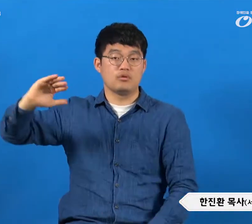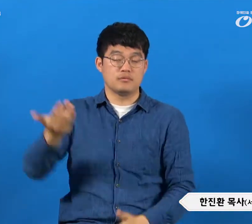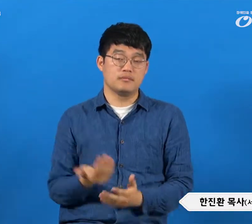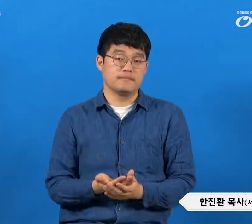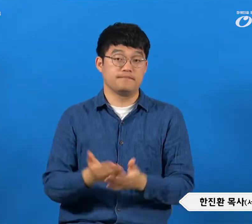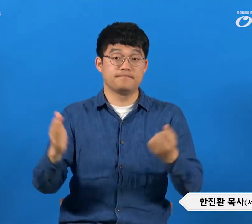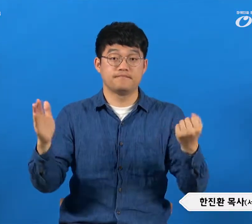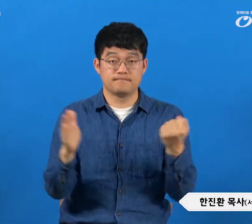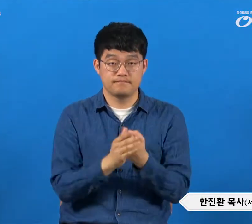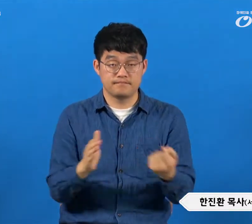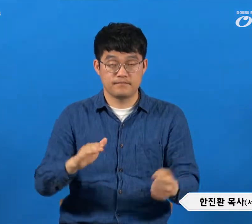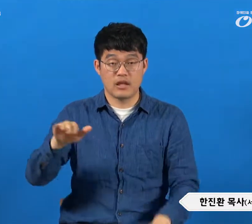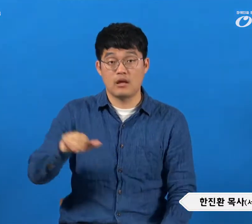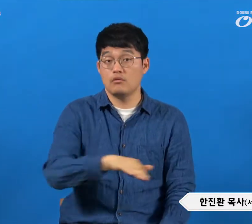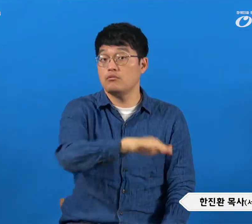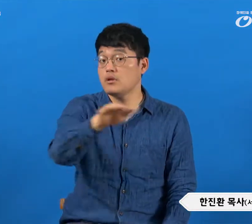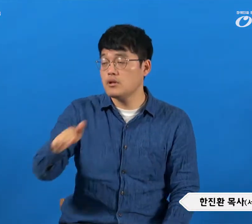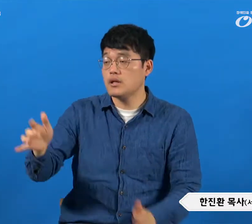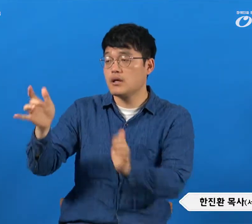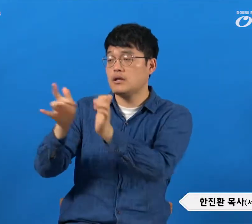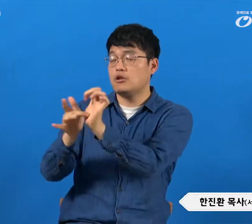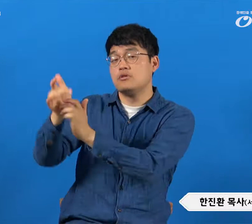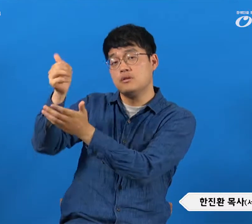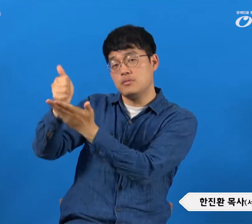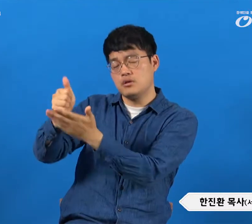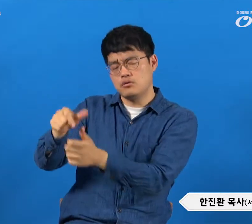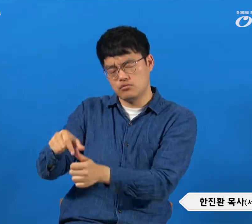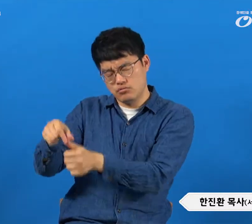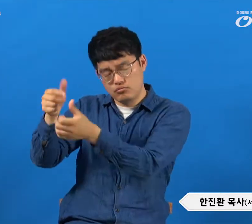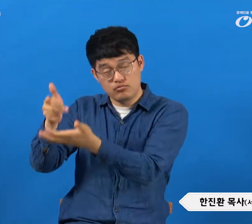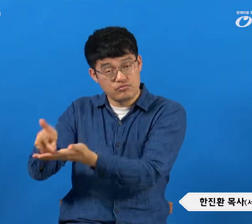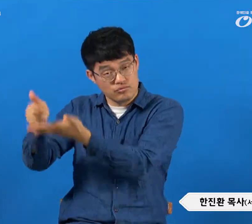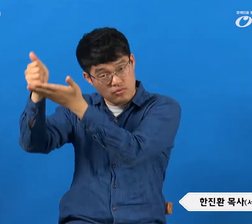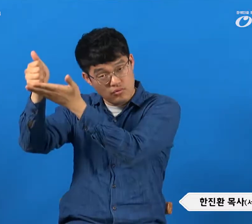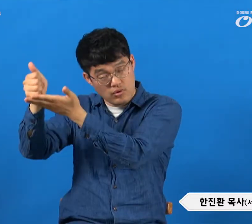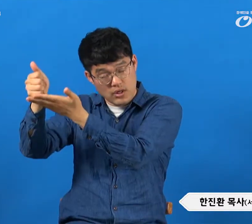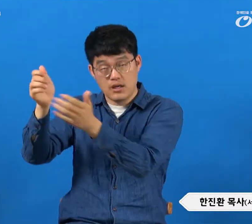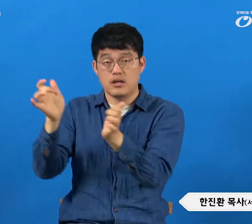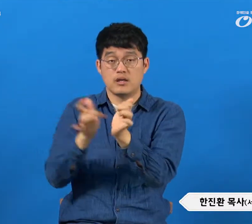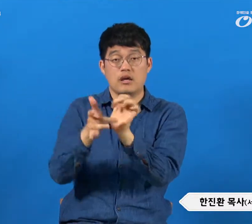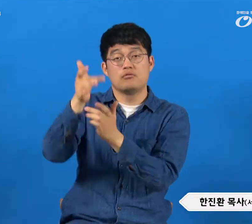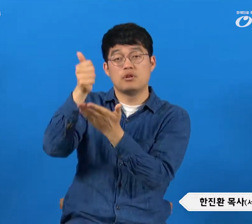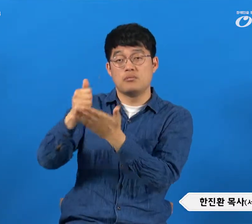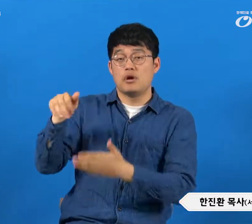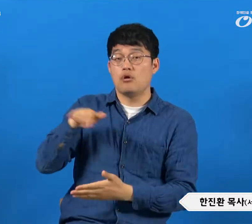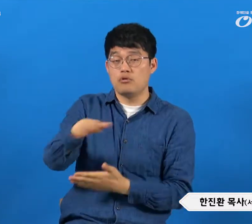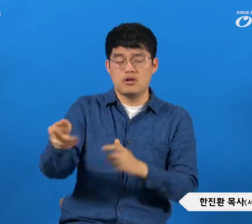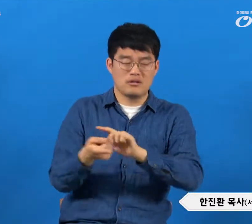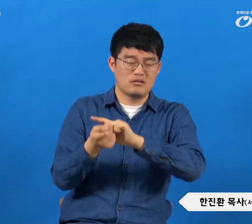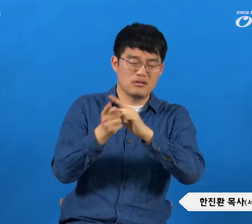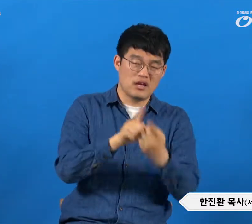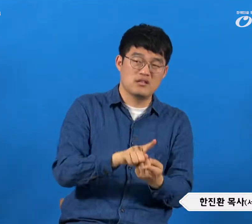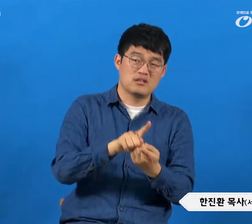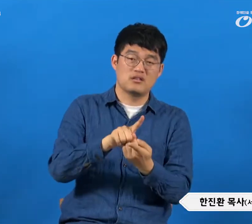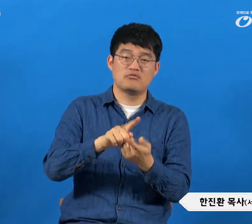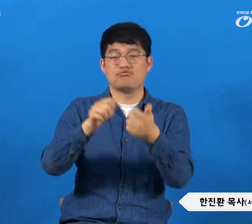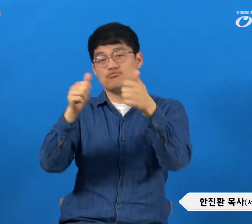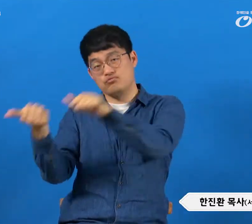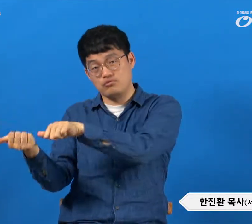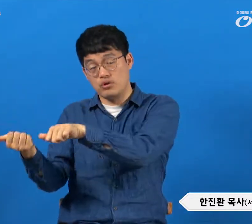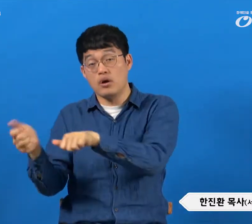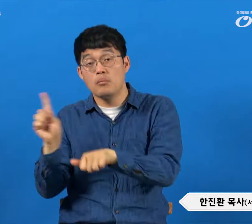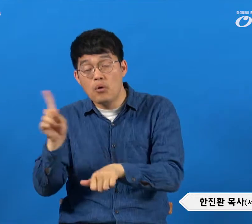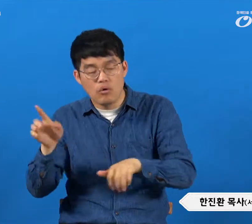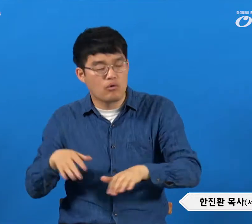그래서 우리는 예수님이 메시아시고 예수님이 우리를 위해서 죽으신 그 죽음은 우리를